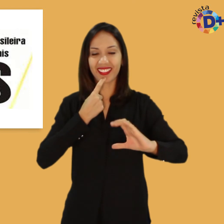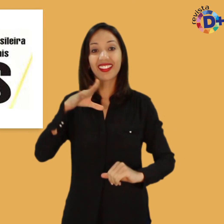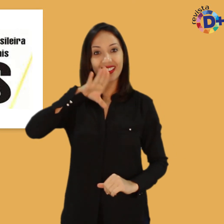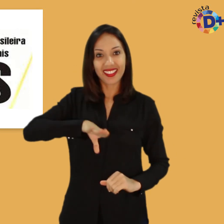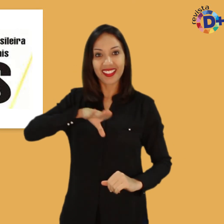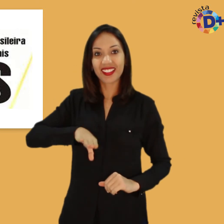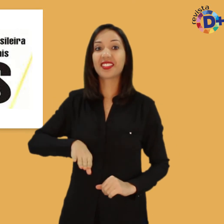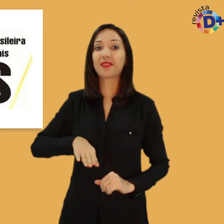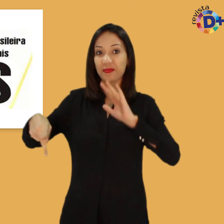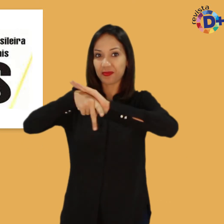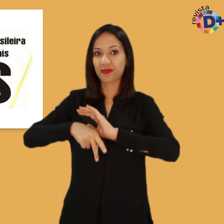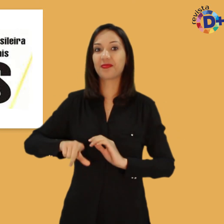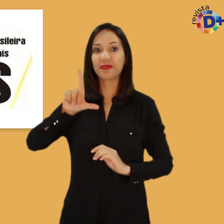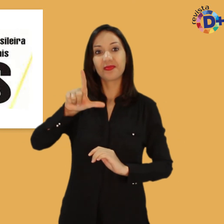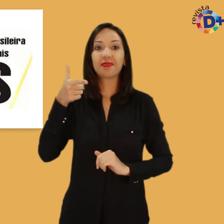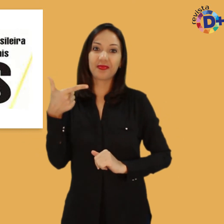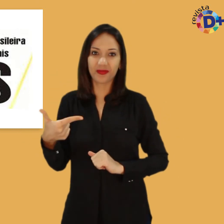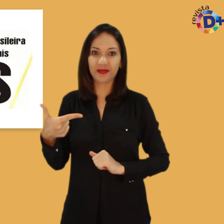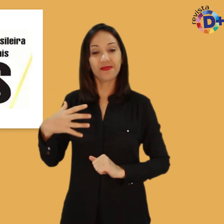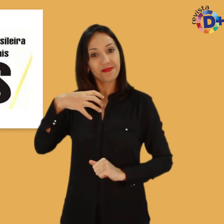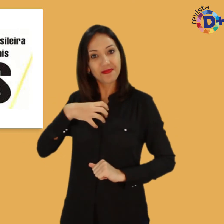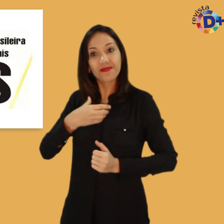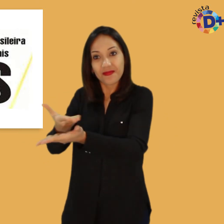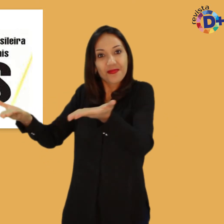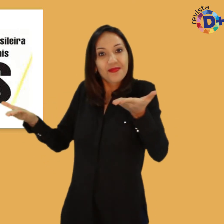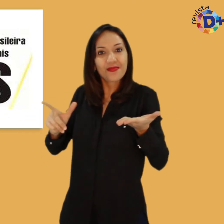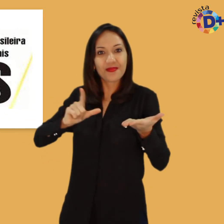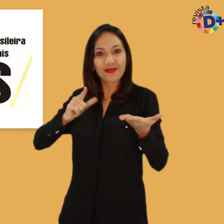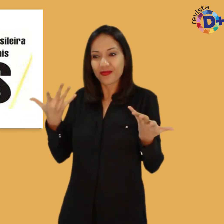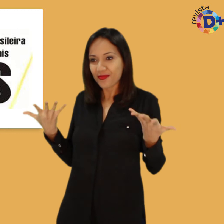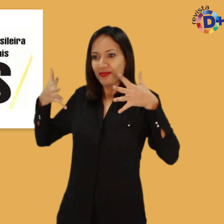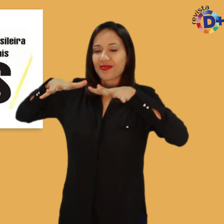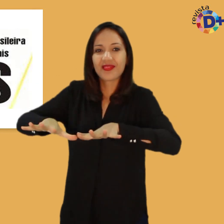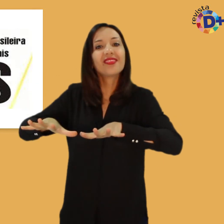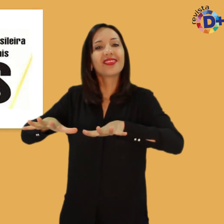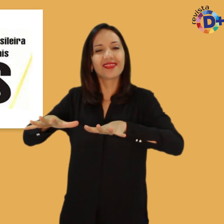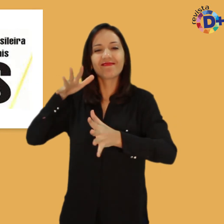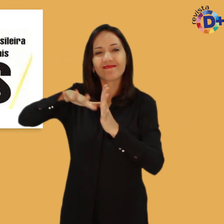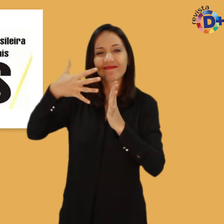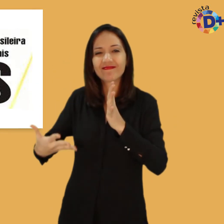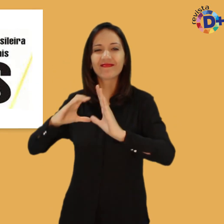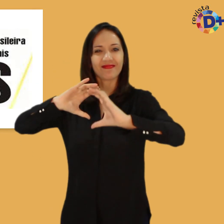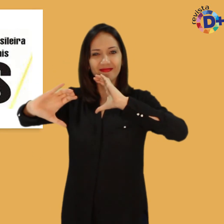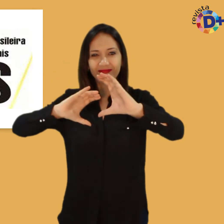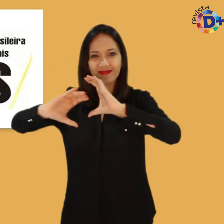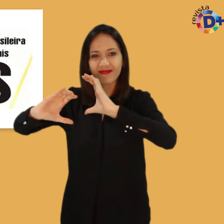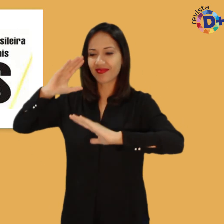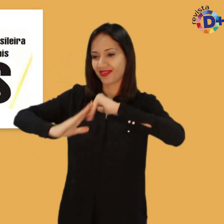portuguesa como segunda língua. Dessa forma, atualmente, a inserção da Libras como instrumento de comunicação nas